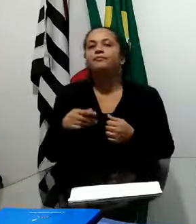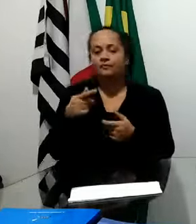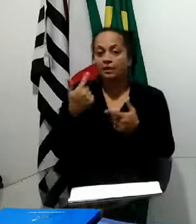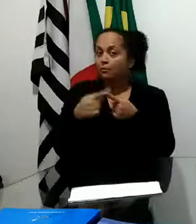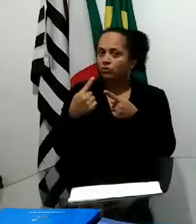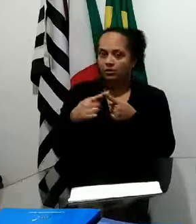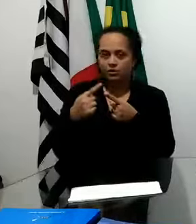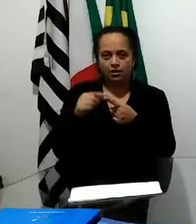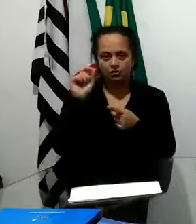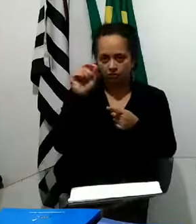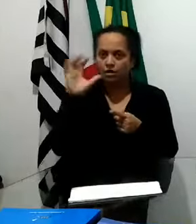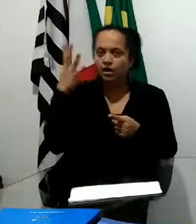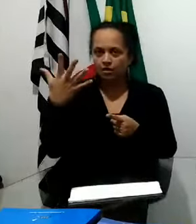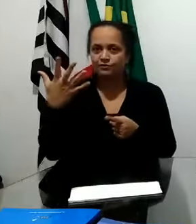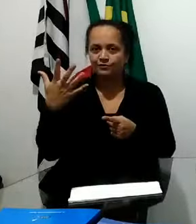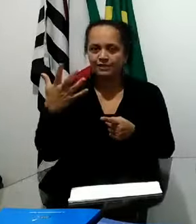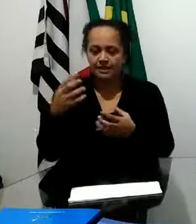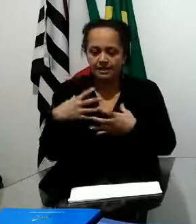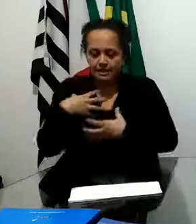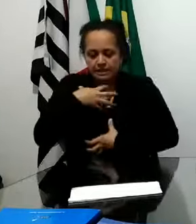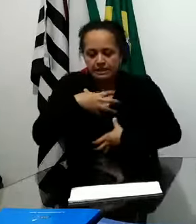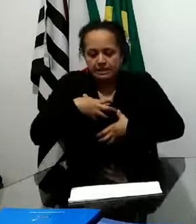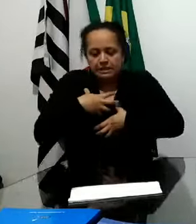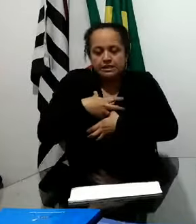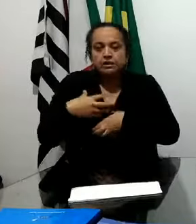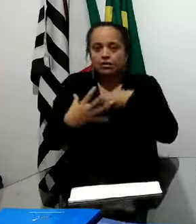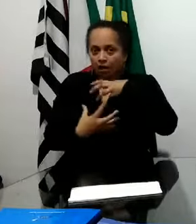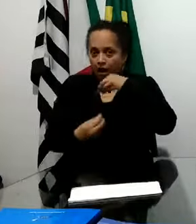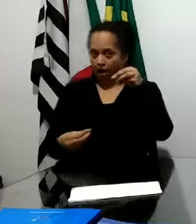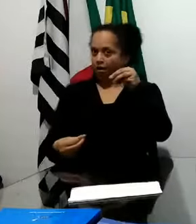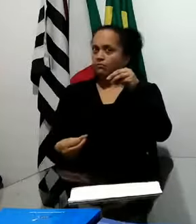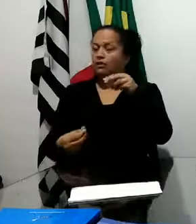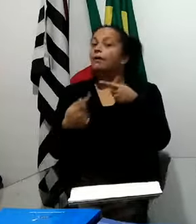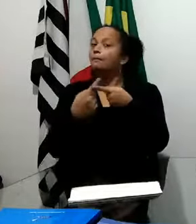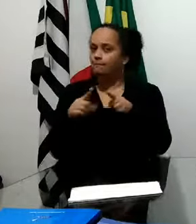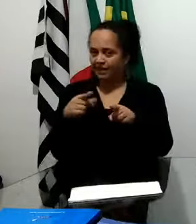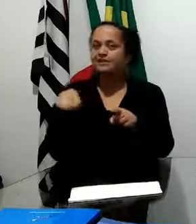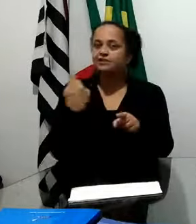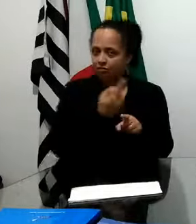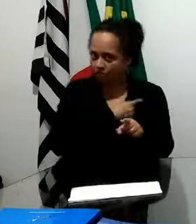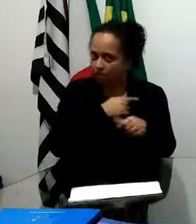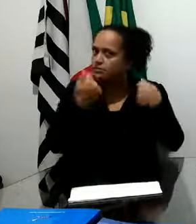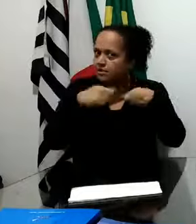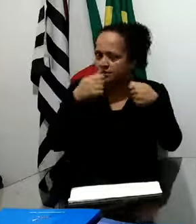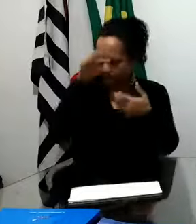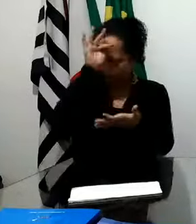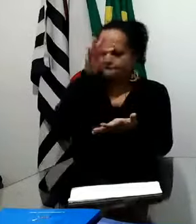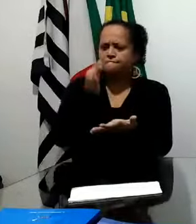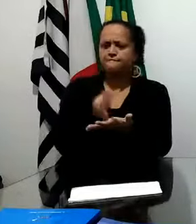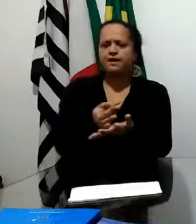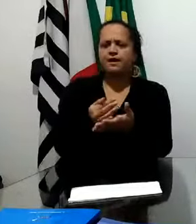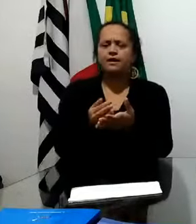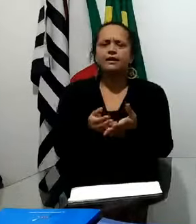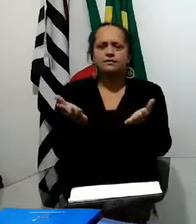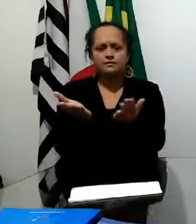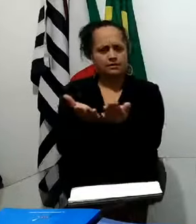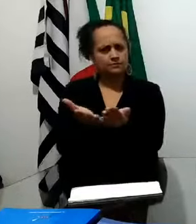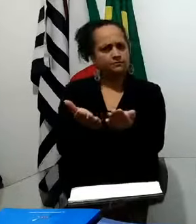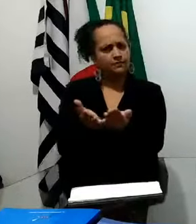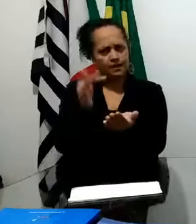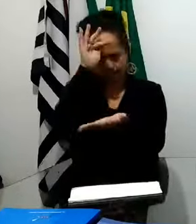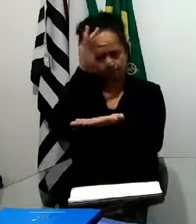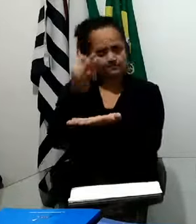a nossa alma. Mas o justo, ele não vive pelo que vê, ele não vive pelo que ouve, ele não vive pelo que sente, ele vive pelo que crê.